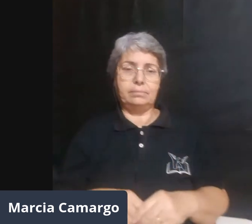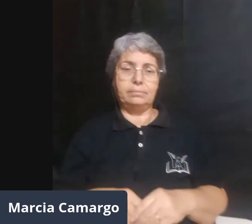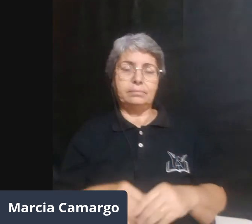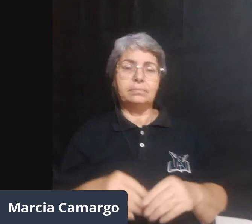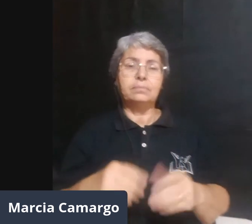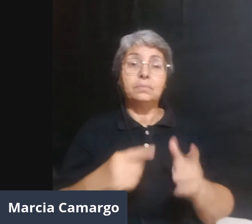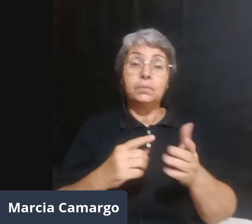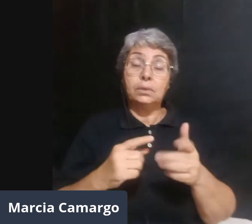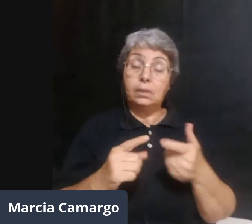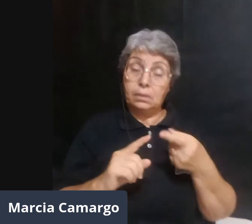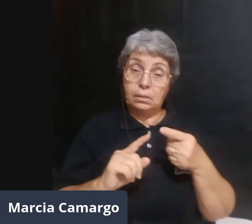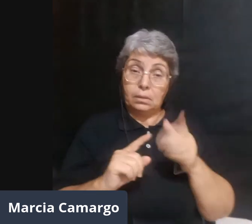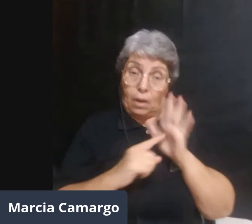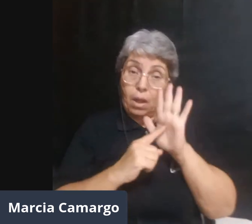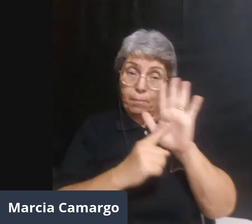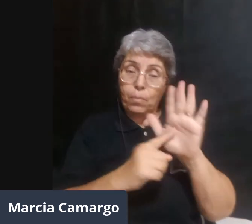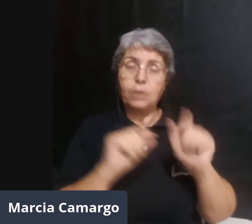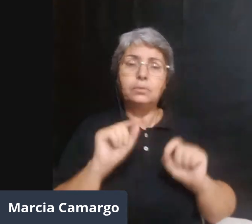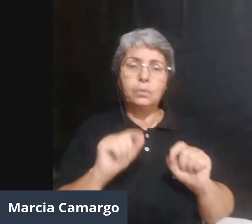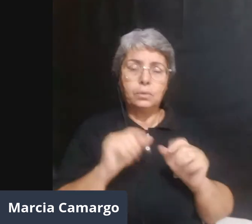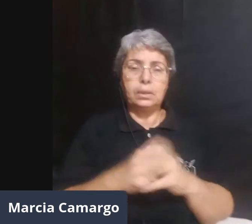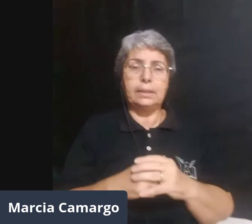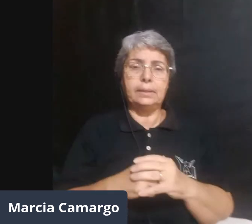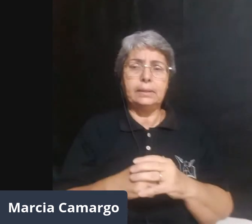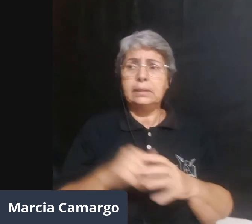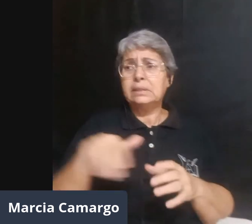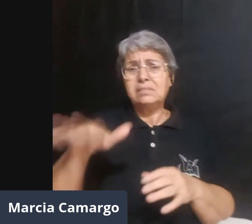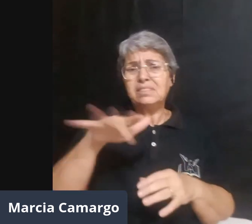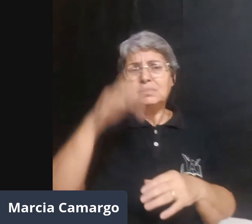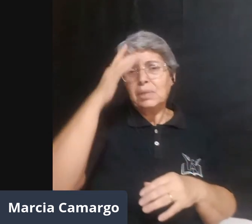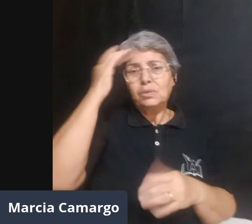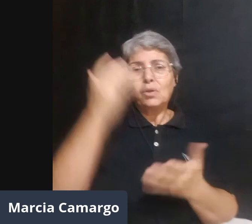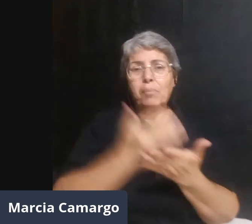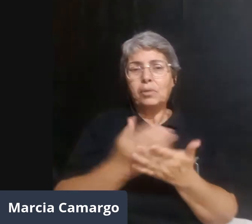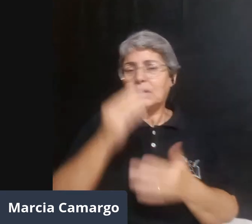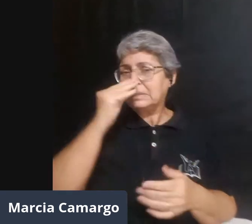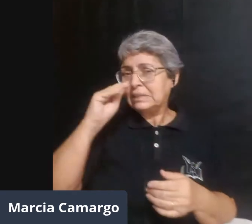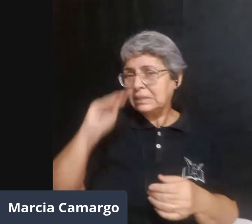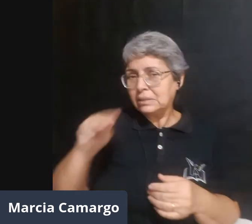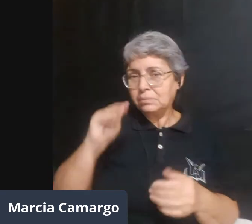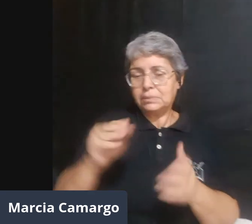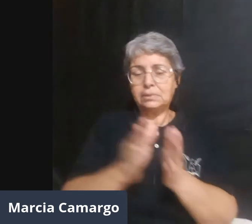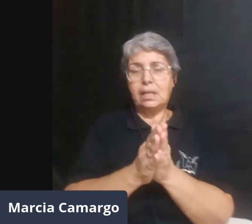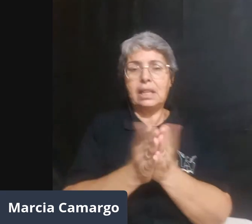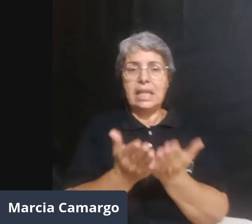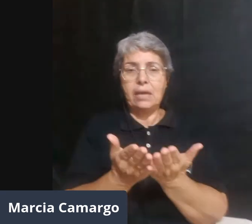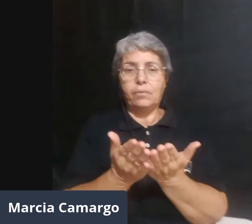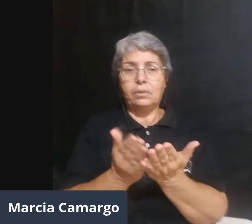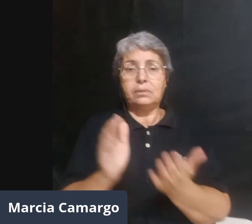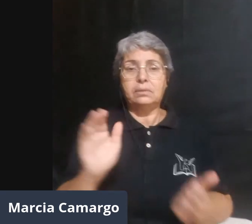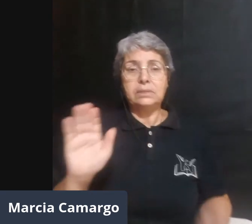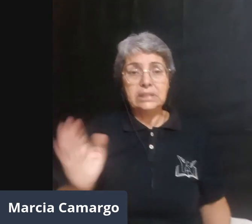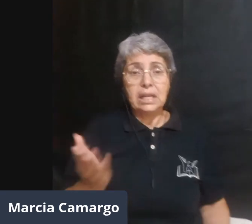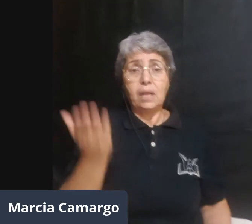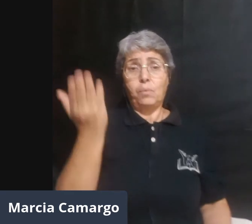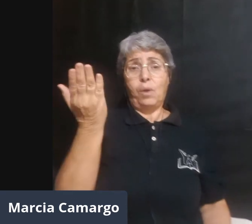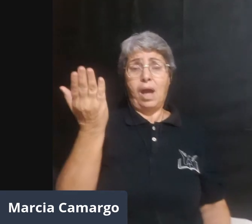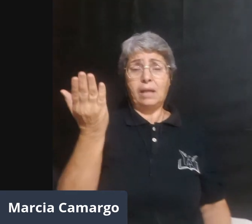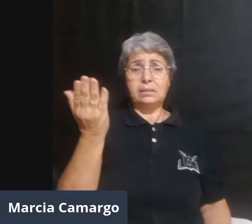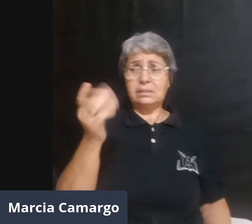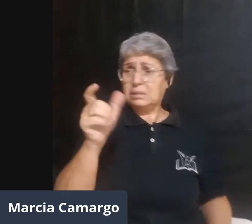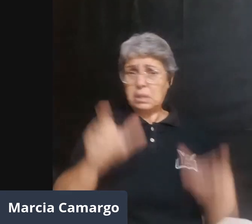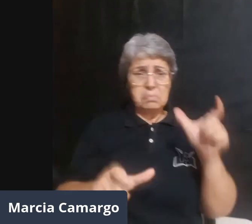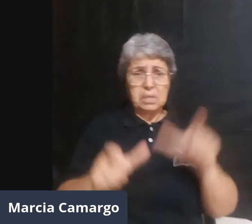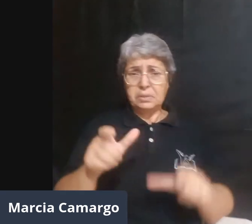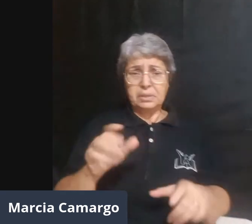palavra profética por meio do espírito de profecia, mesmo quando Ellen White era viva. Quanta resistência interna